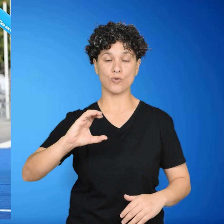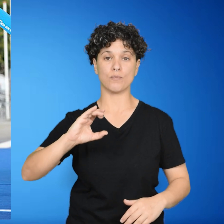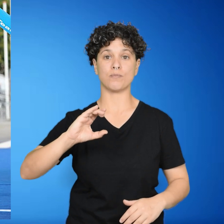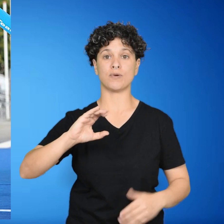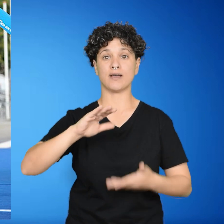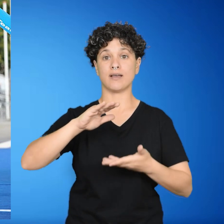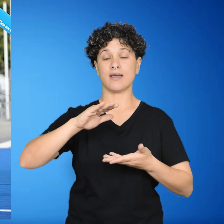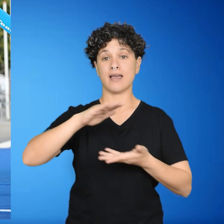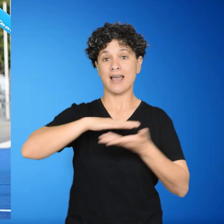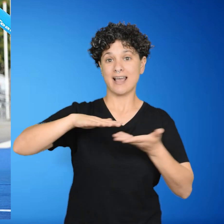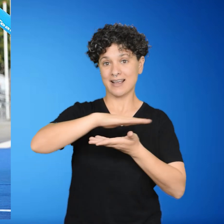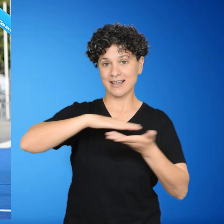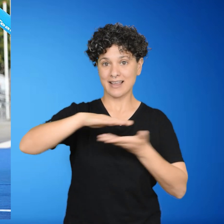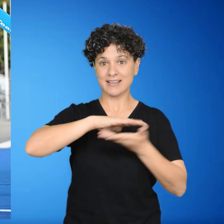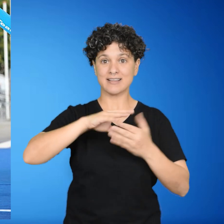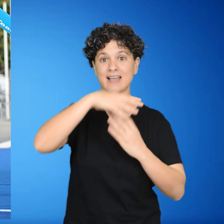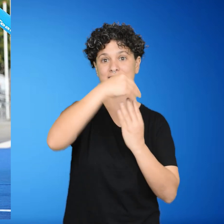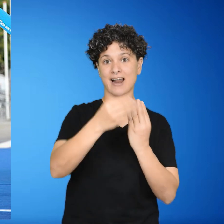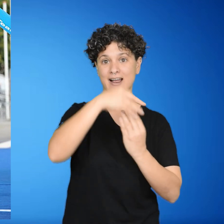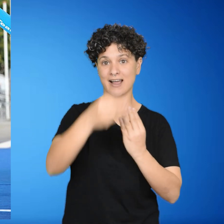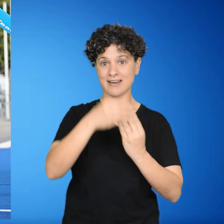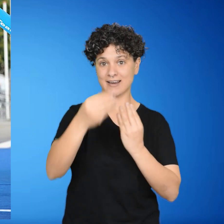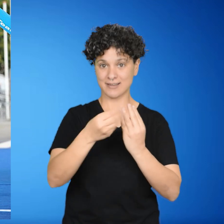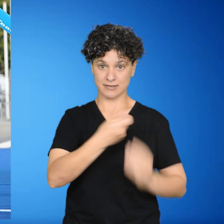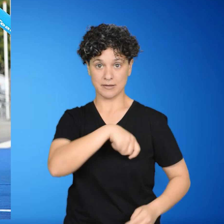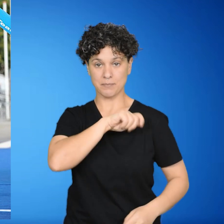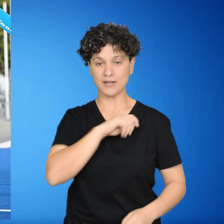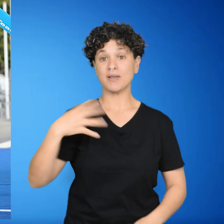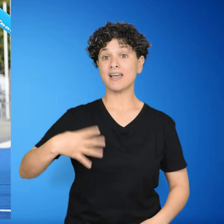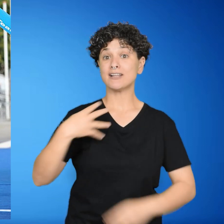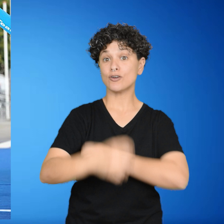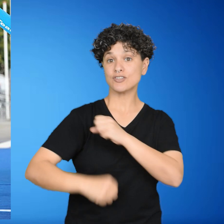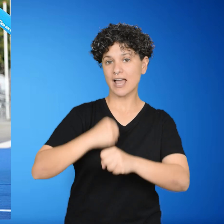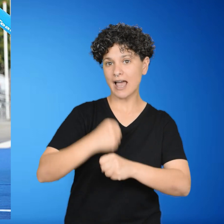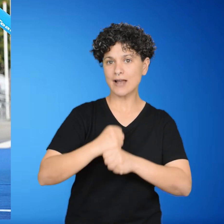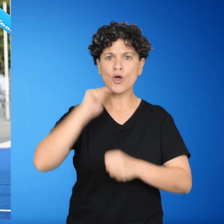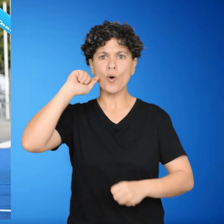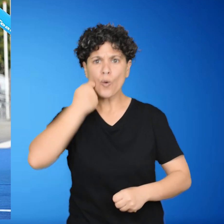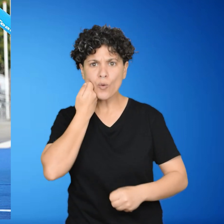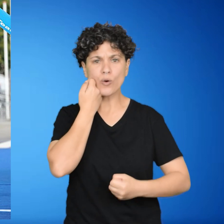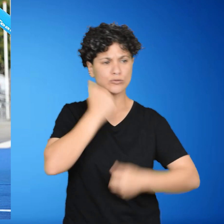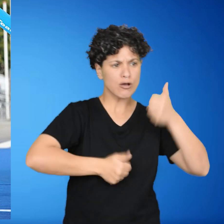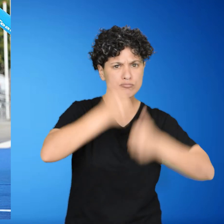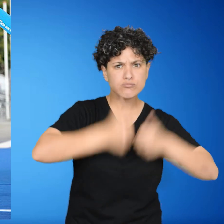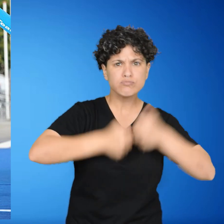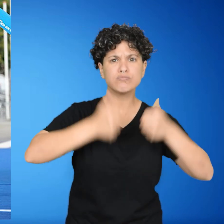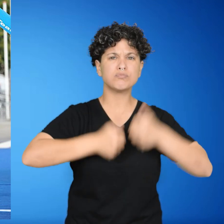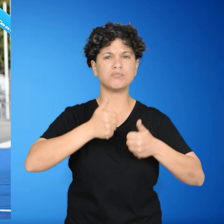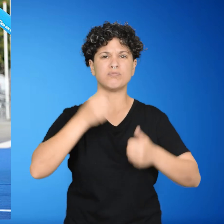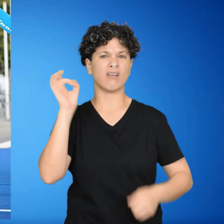Gran canaria a sus 14 años y a pesar de que le gustaba el desafío de competir ya no